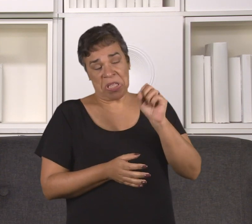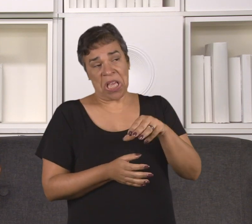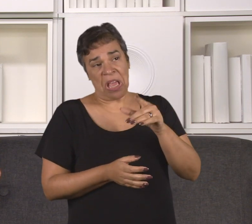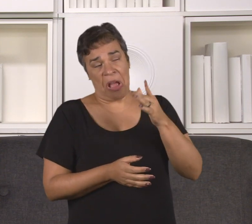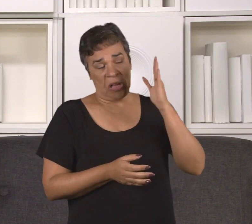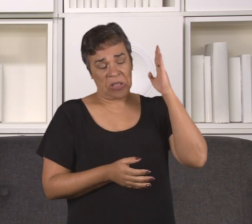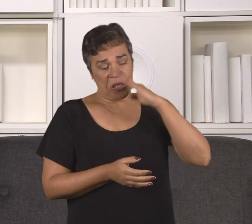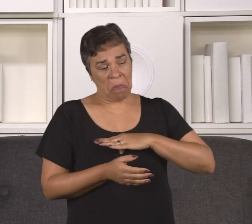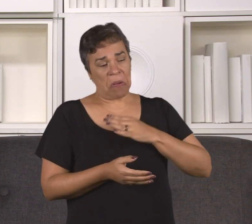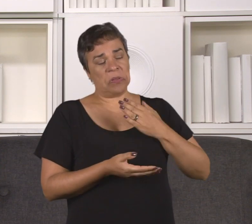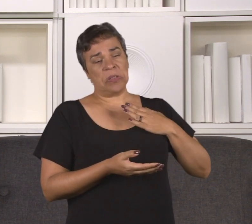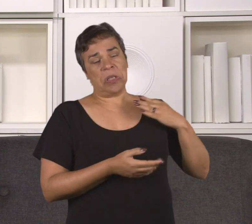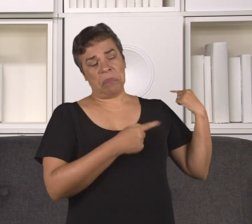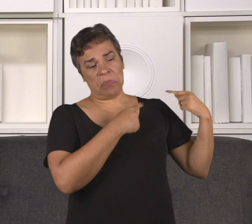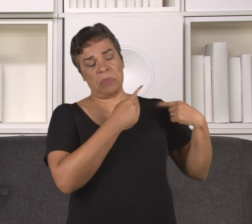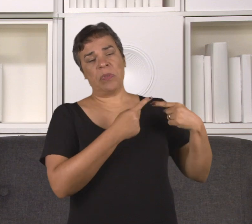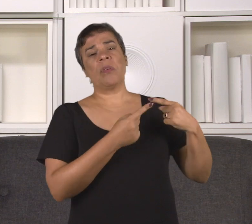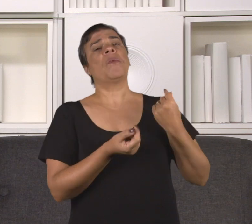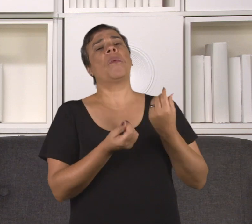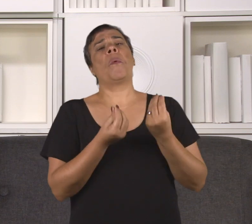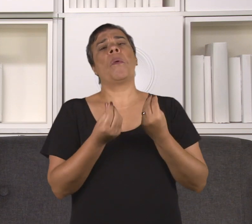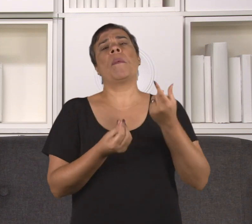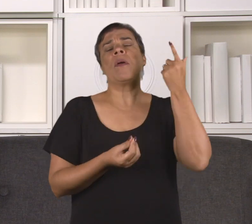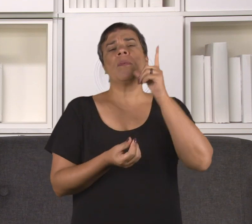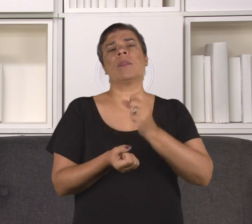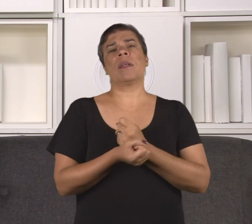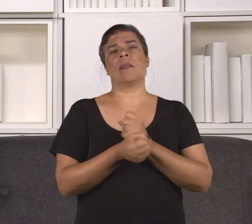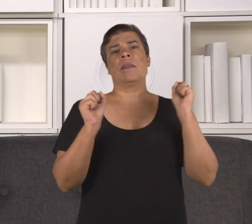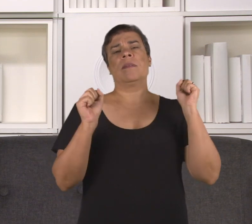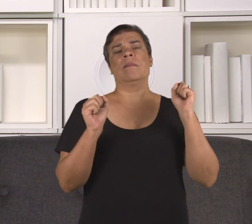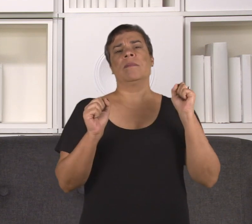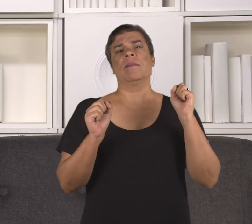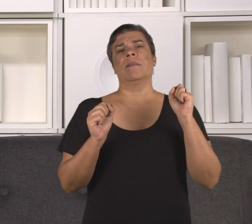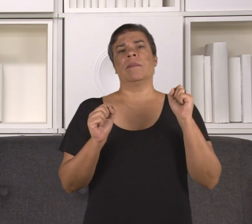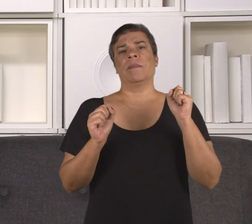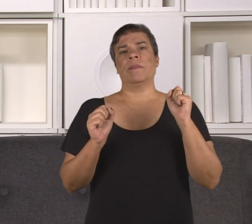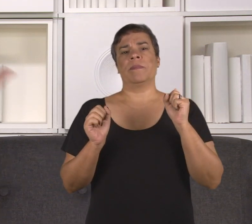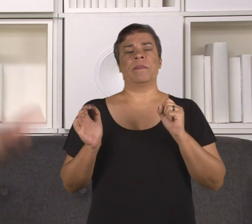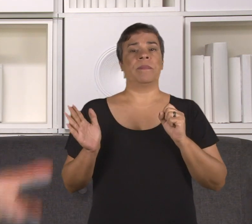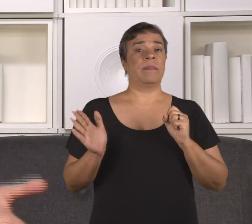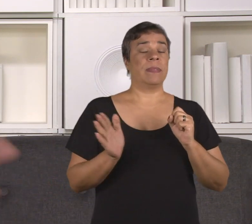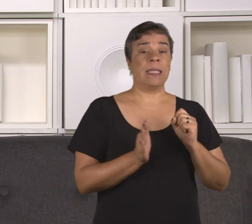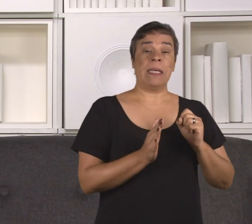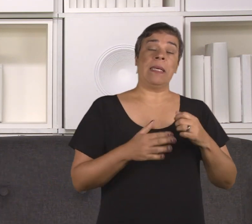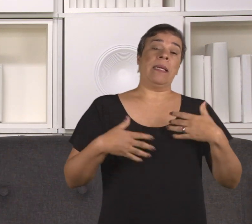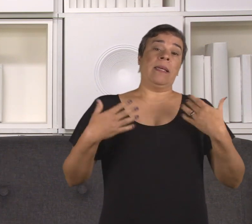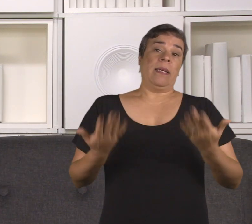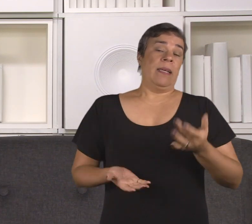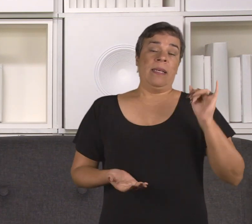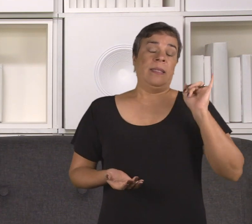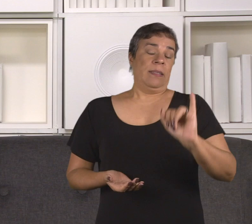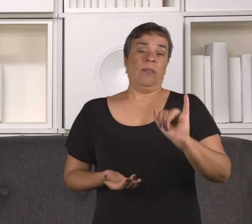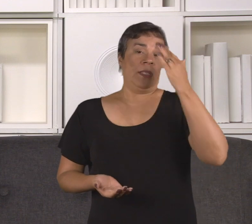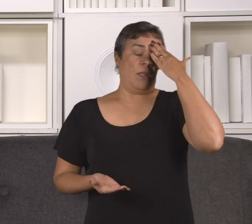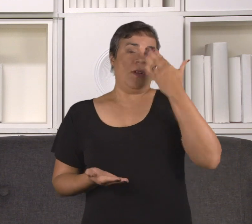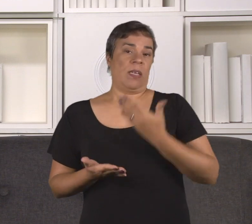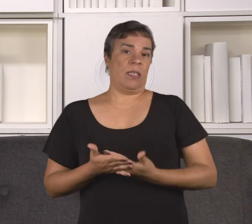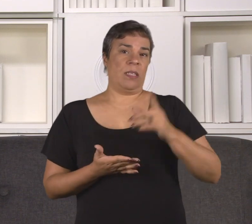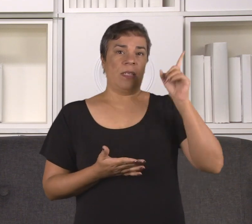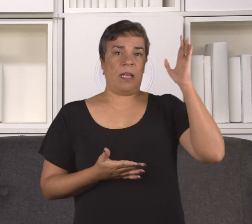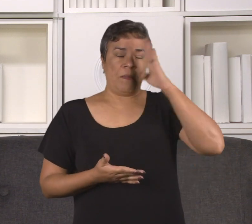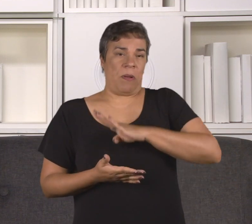que ela pode ser liberta da maldição? O que você pensa sobre isso? Agora, se você não acredita em maldição, por que